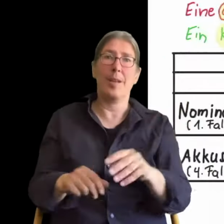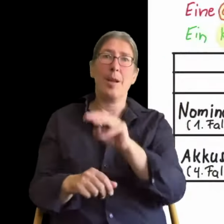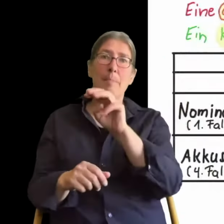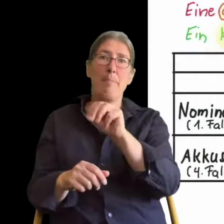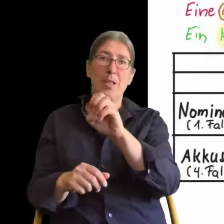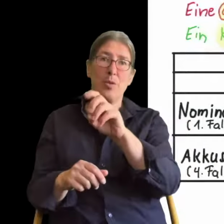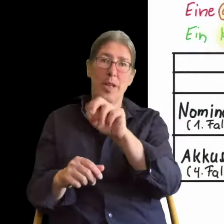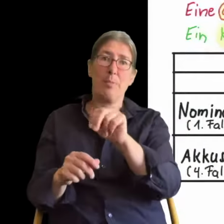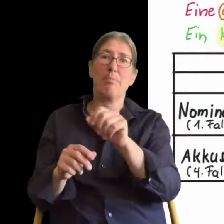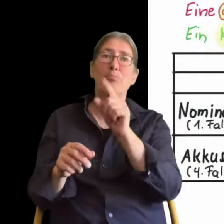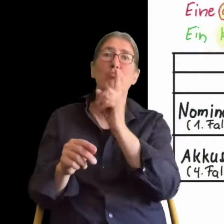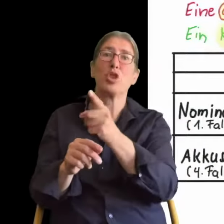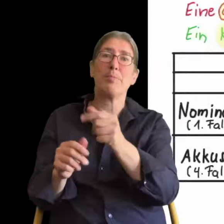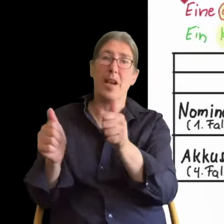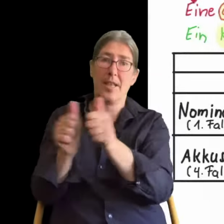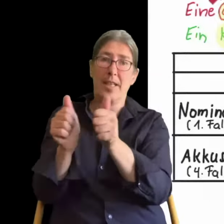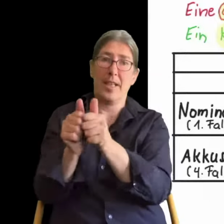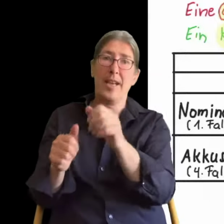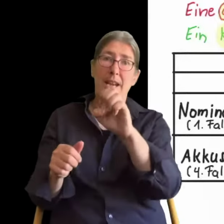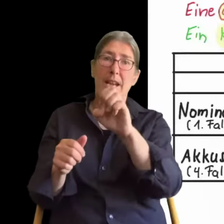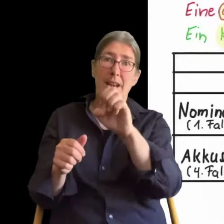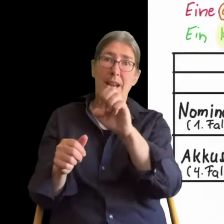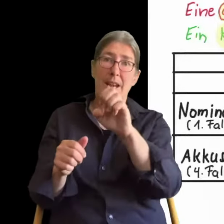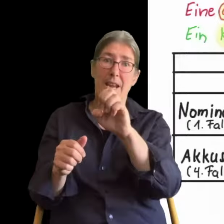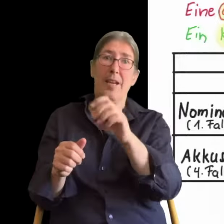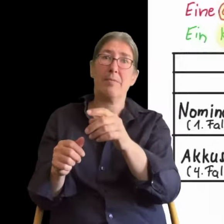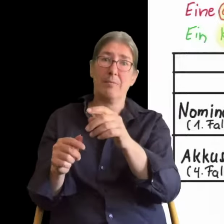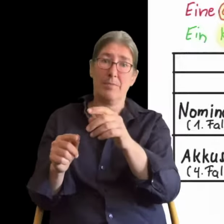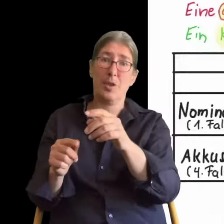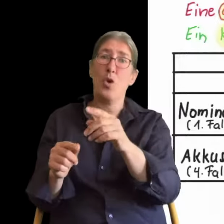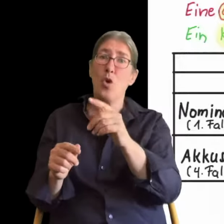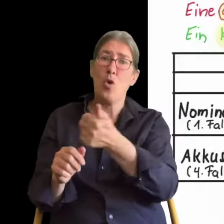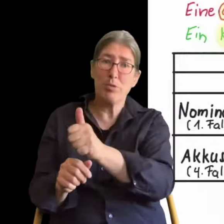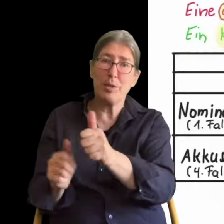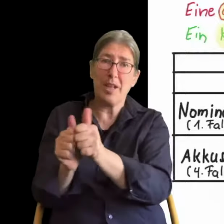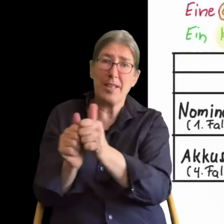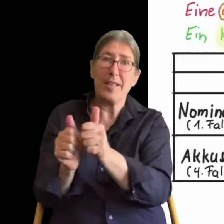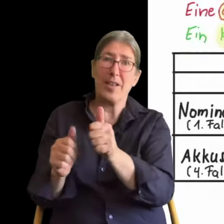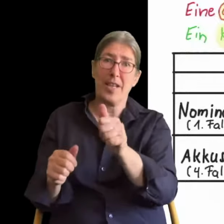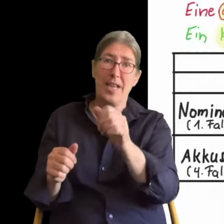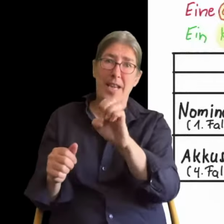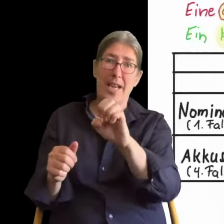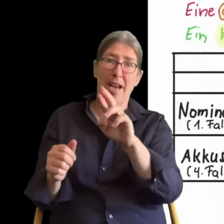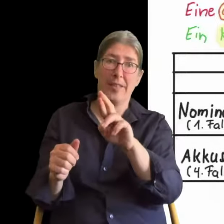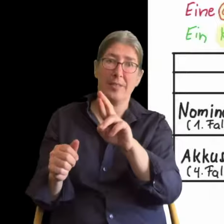Maskulinum ist es im bestimmten Artikel die Endung E, im unbestimmten Artikel die Endung ER, im